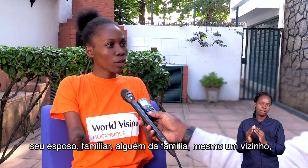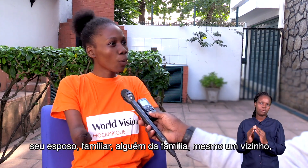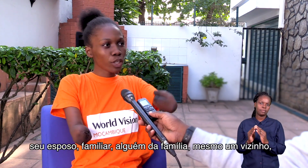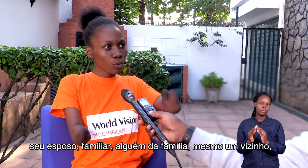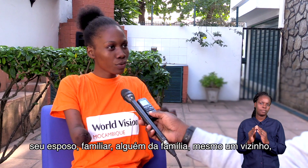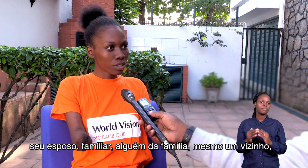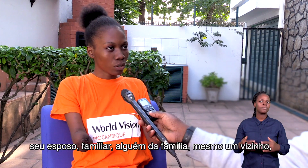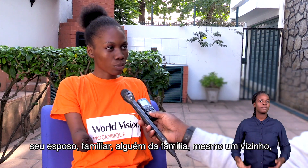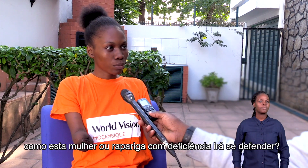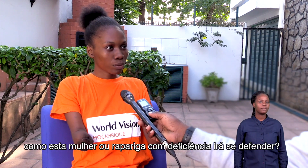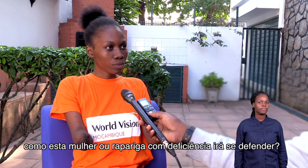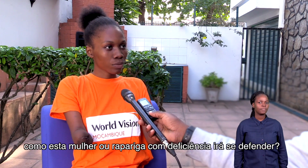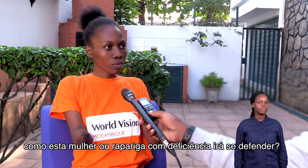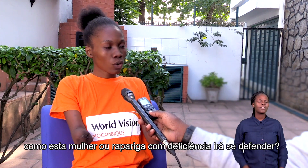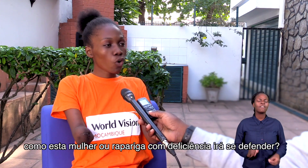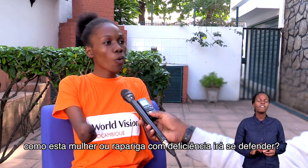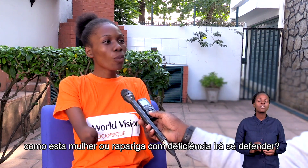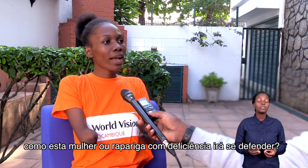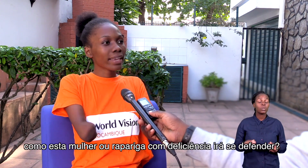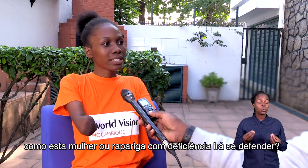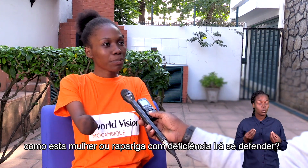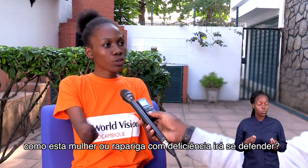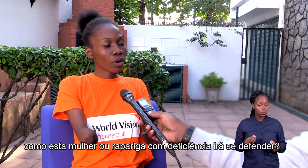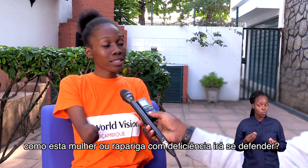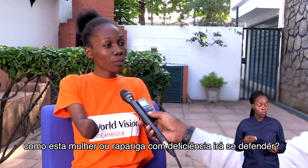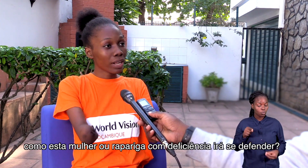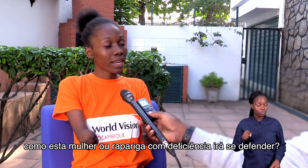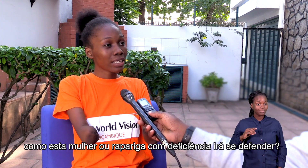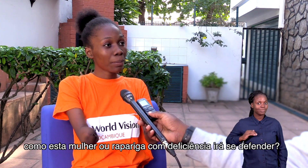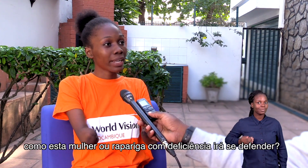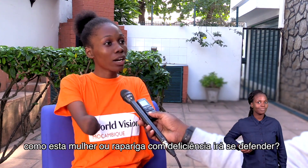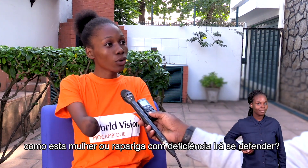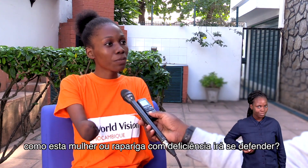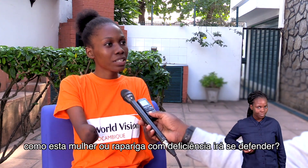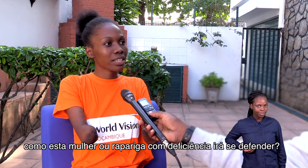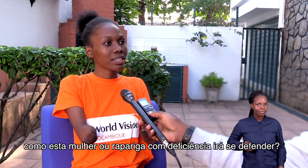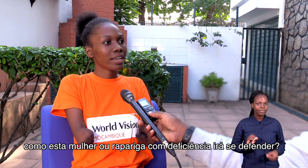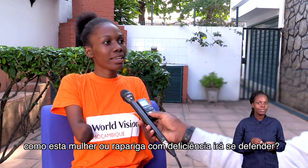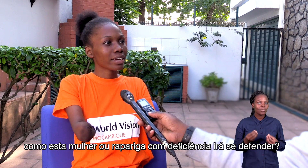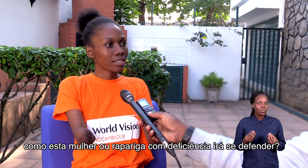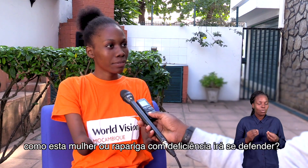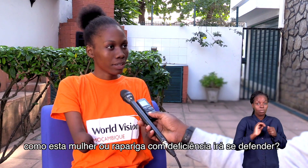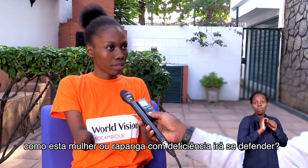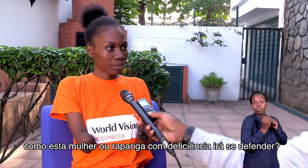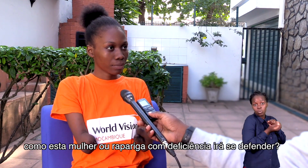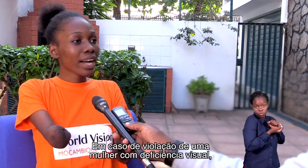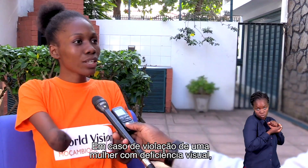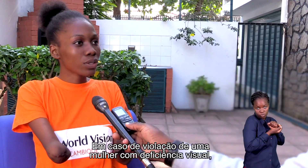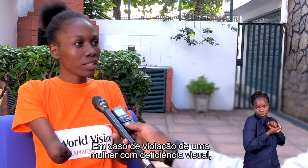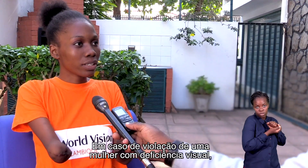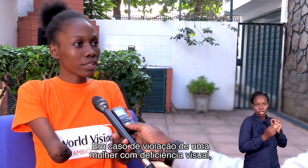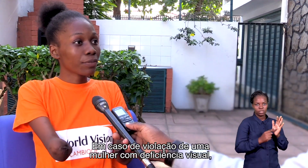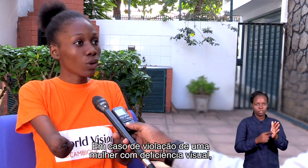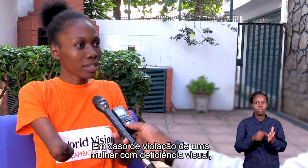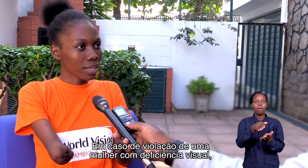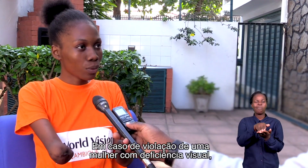da família ou mesmo um vizinho. Como é que essa mulher, essa rapariga com deficiência irá se defender? Em caso